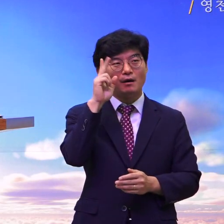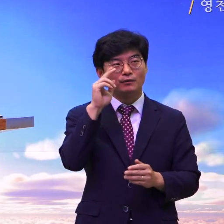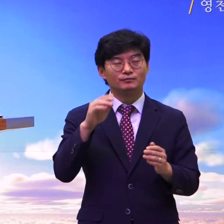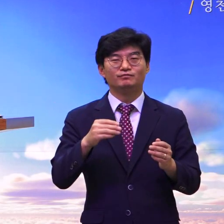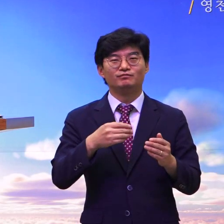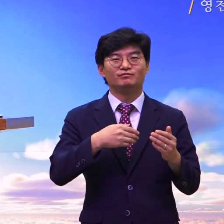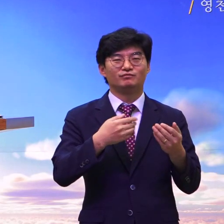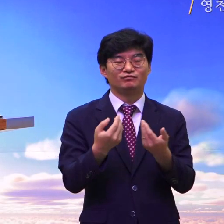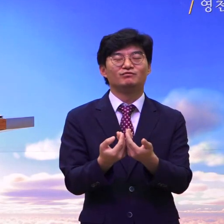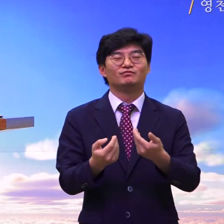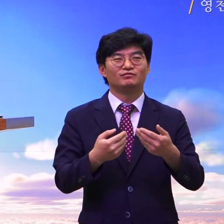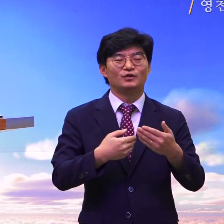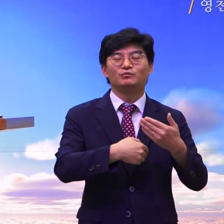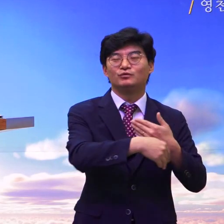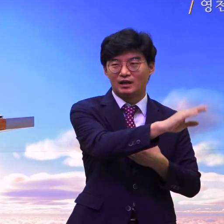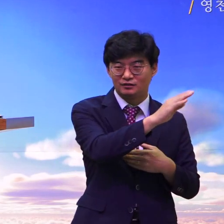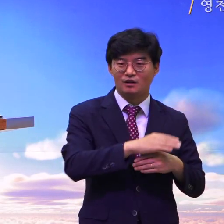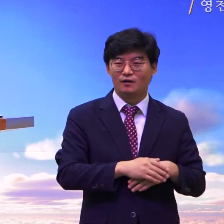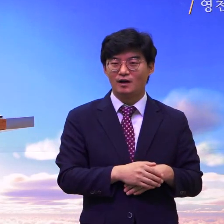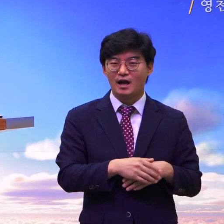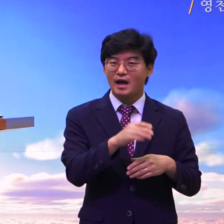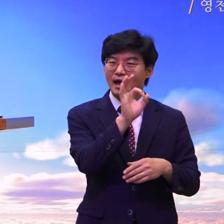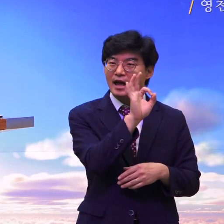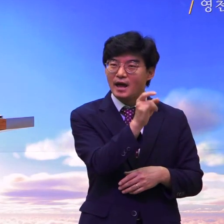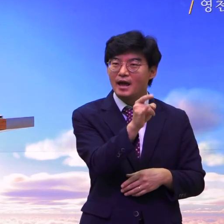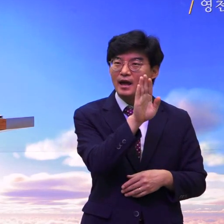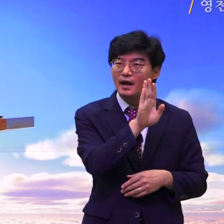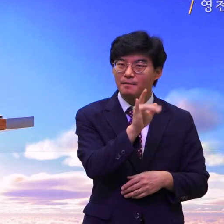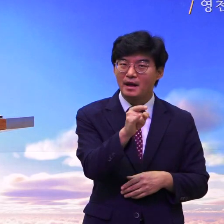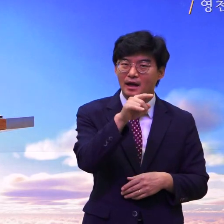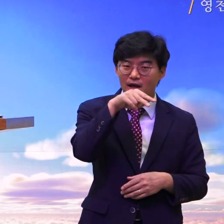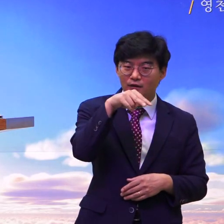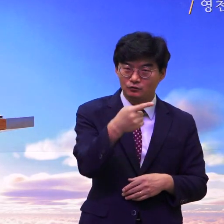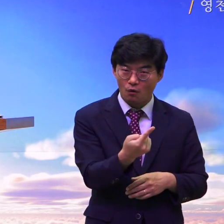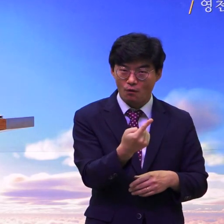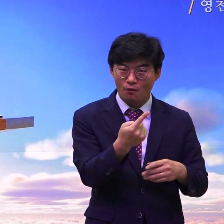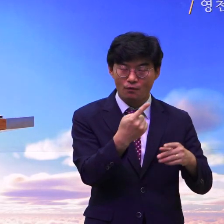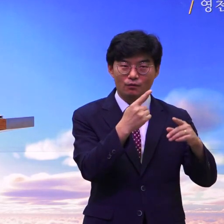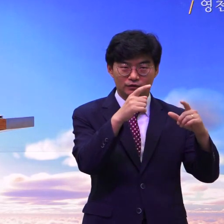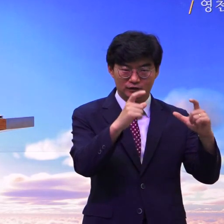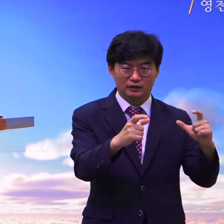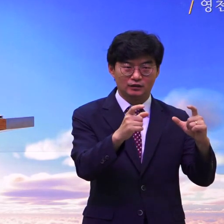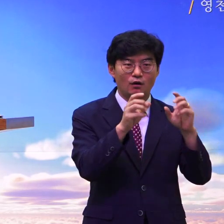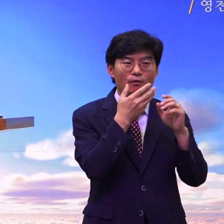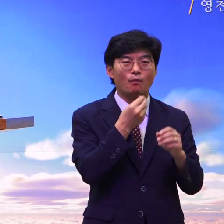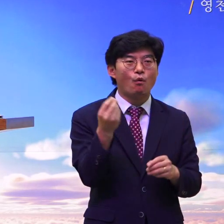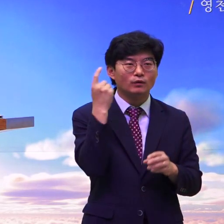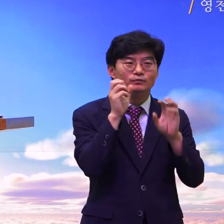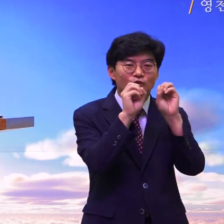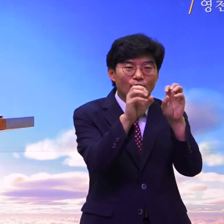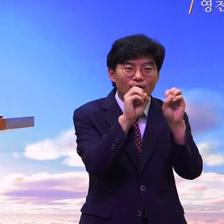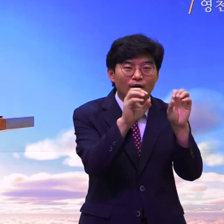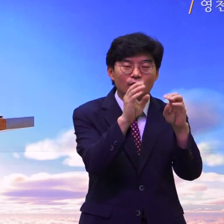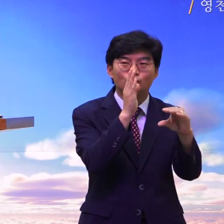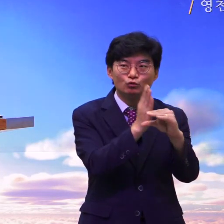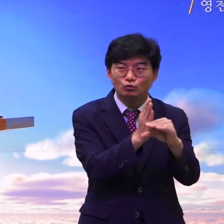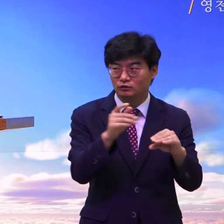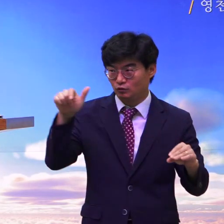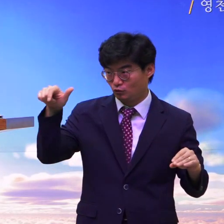갔습니다. 에베소에서도 정말 눈물을 흘리면서 복음을 전하고 있을 때 고린도 교회의 소식이 들려왔습니다.